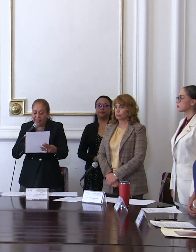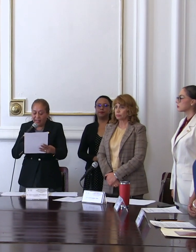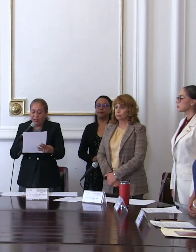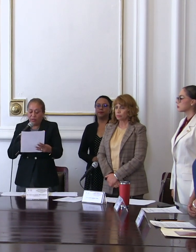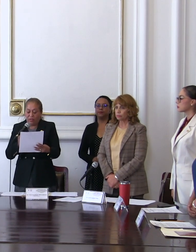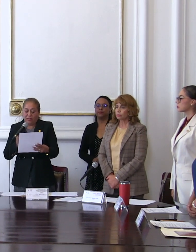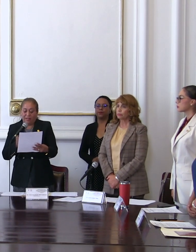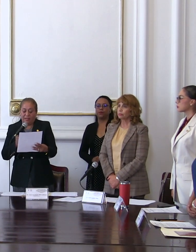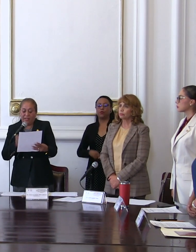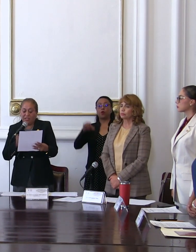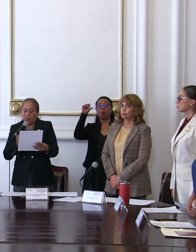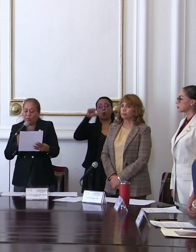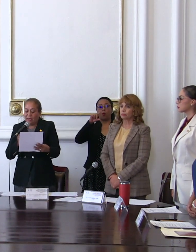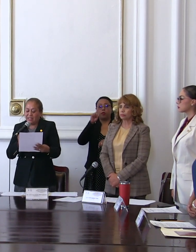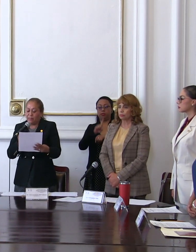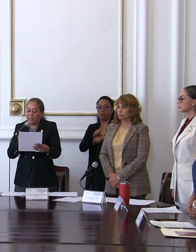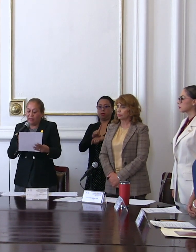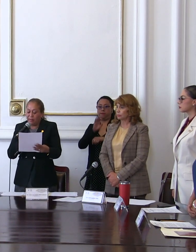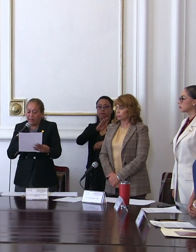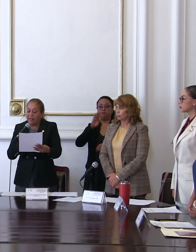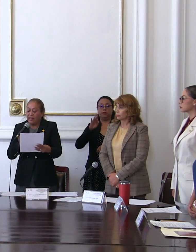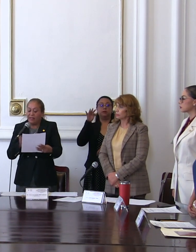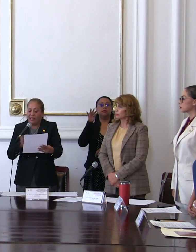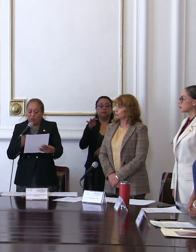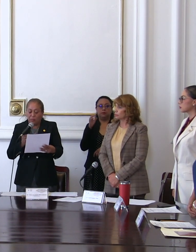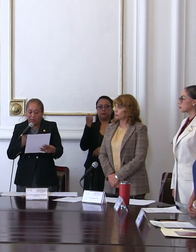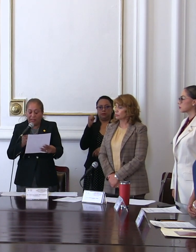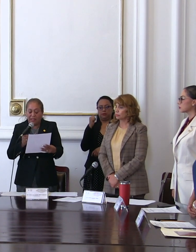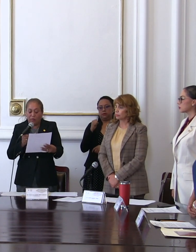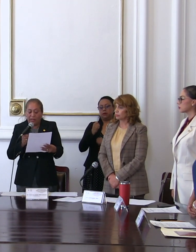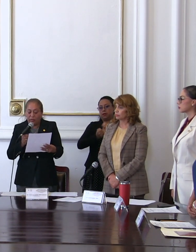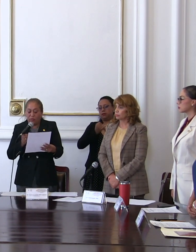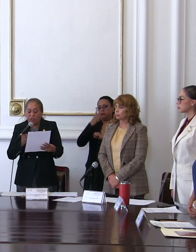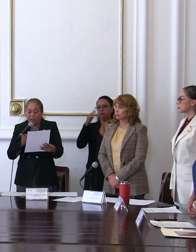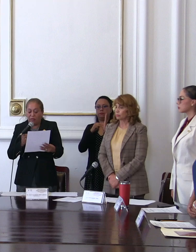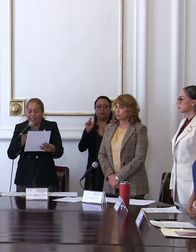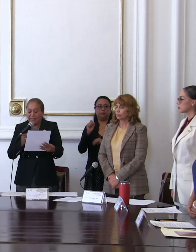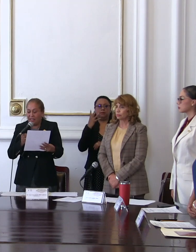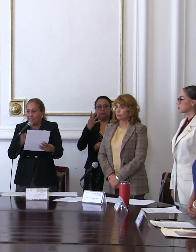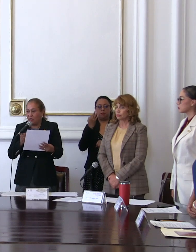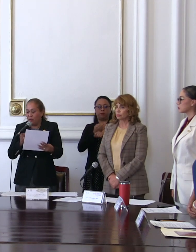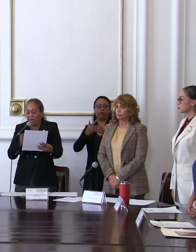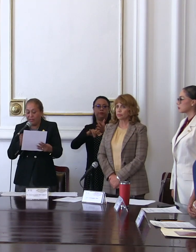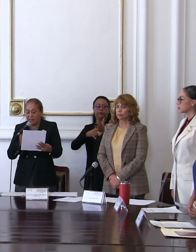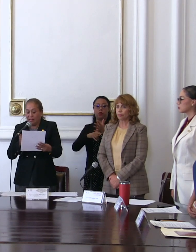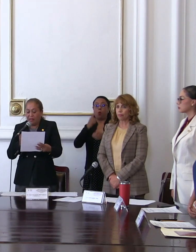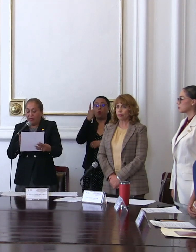El día de hoy, 19 de septiembre del 2024, siendo las